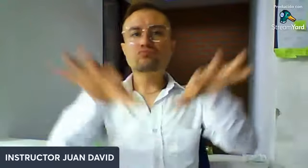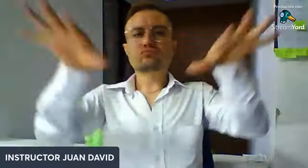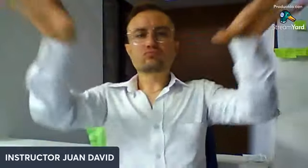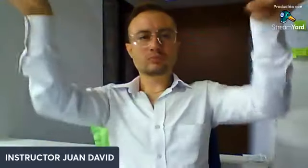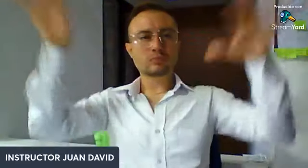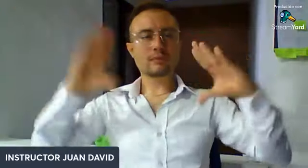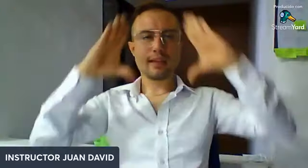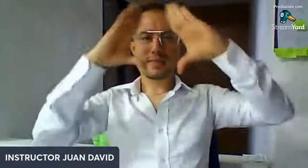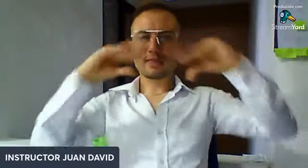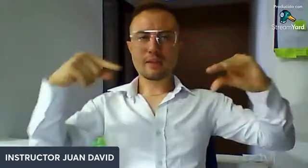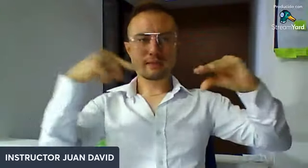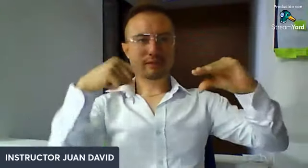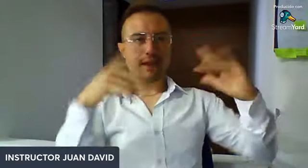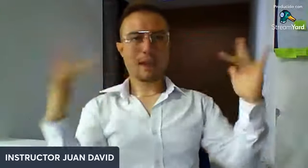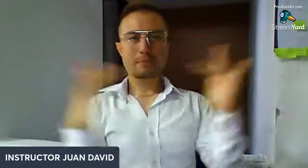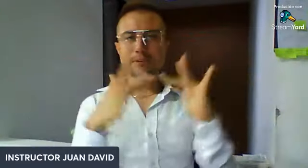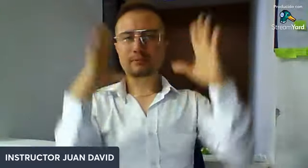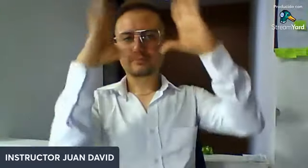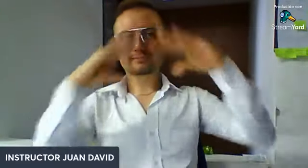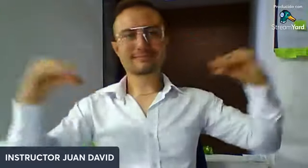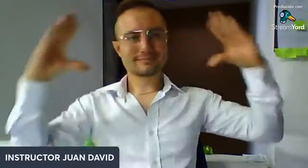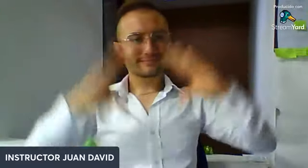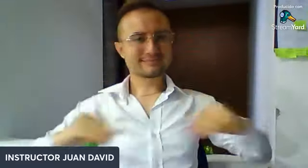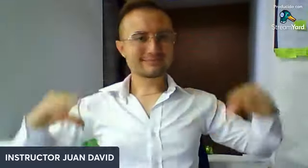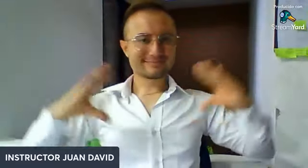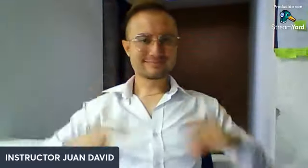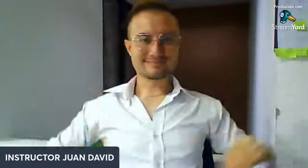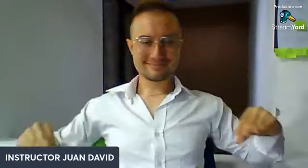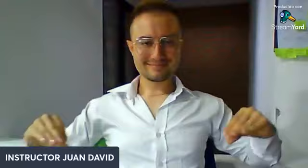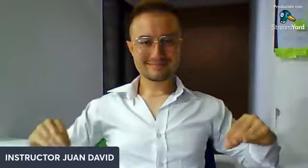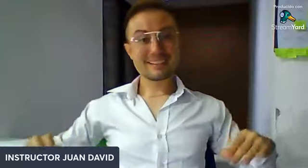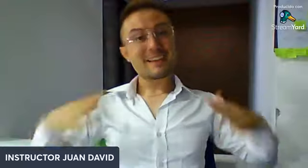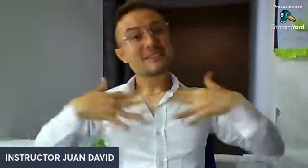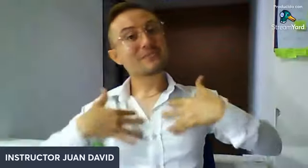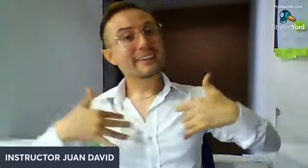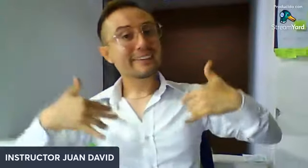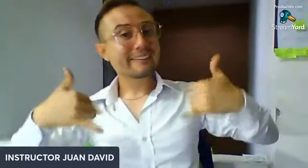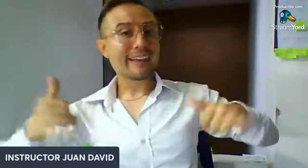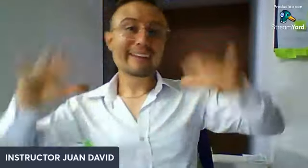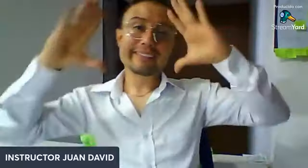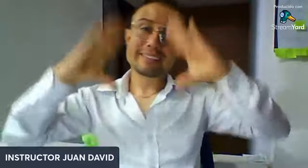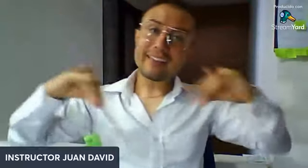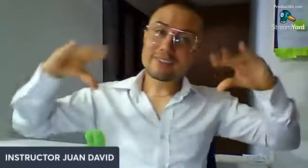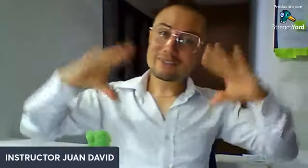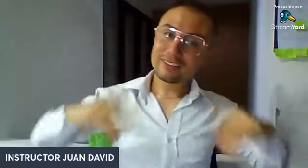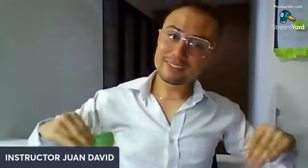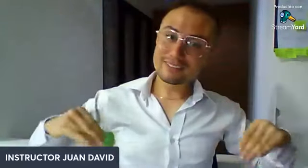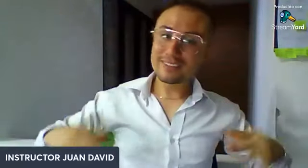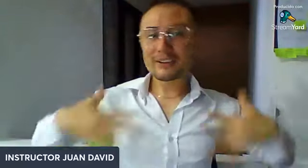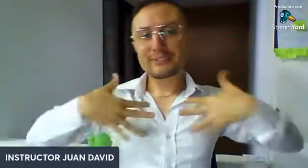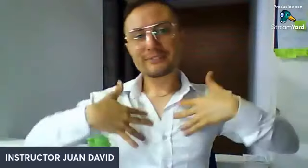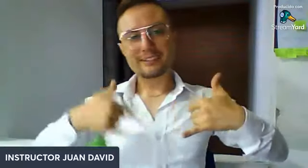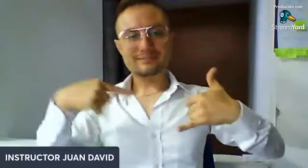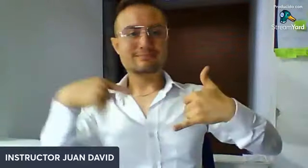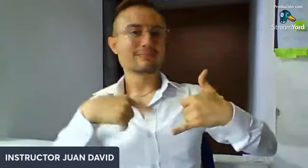Bueno, Fenascol también divulgó esta seña. ¿Sí? Hacen feliz